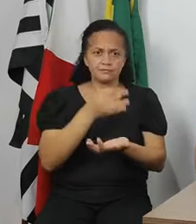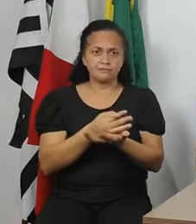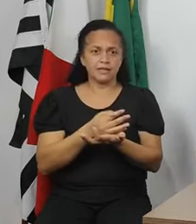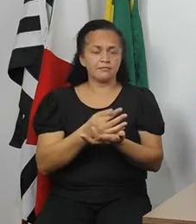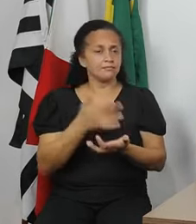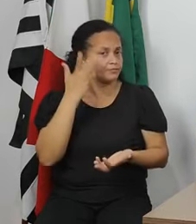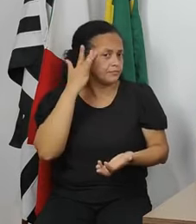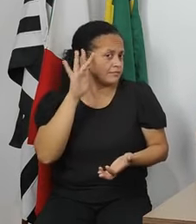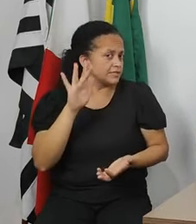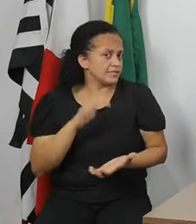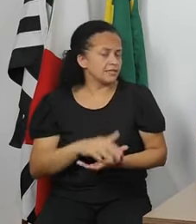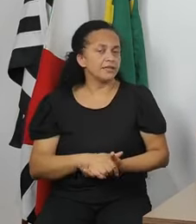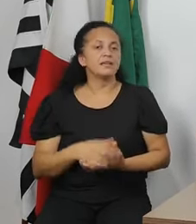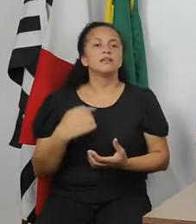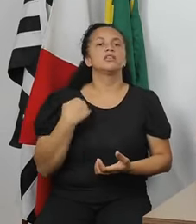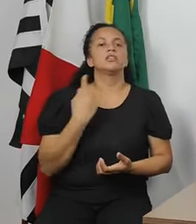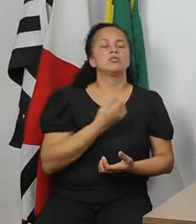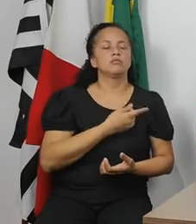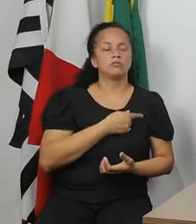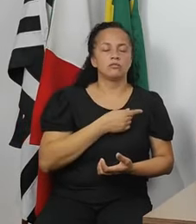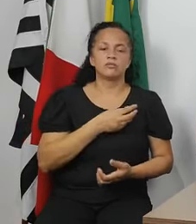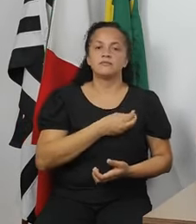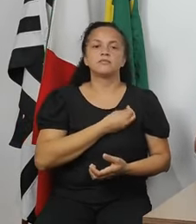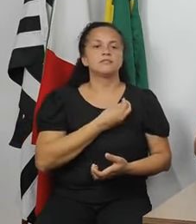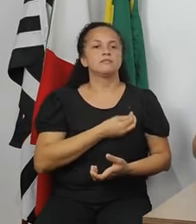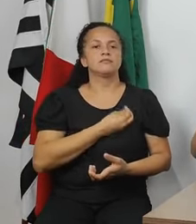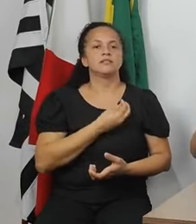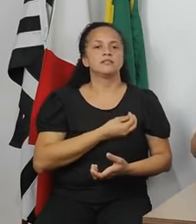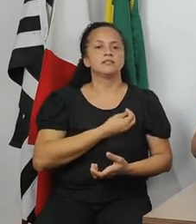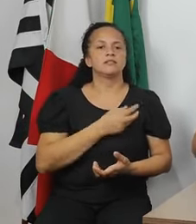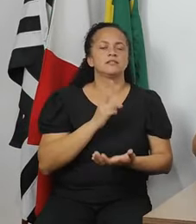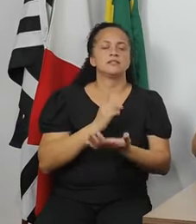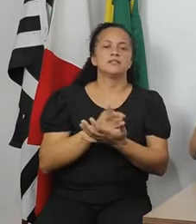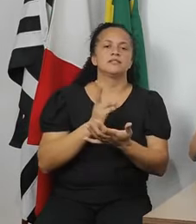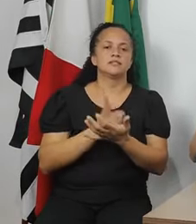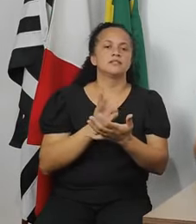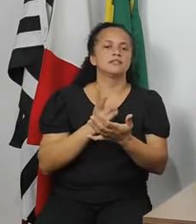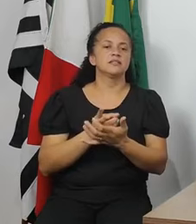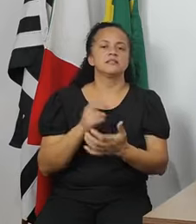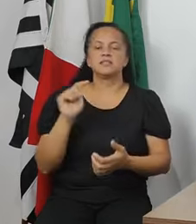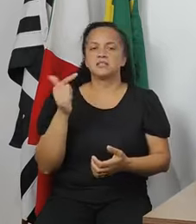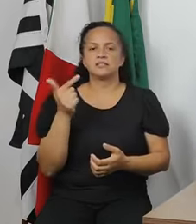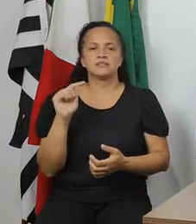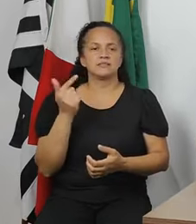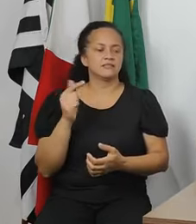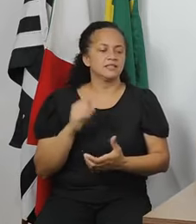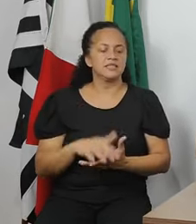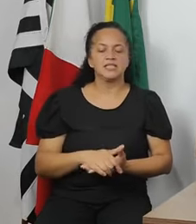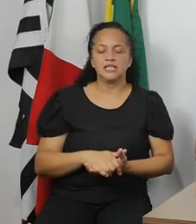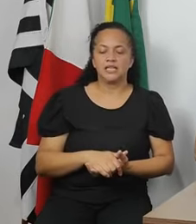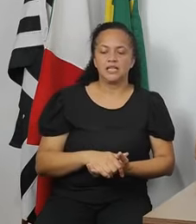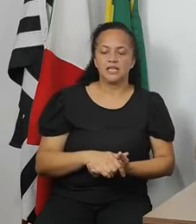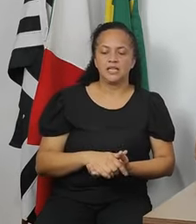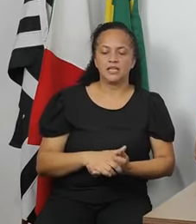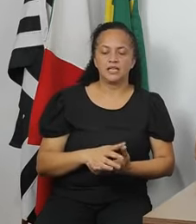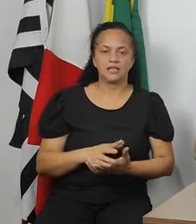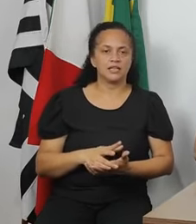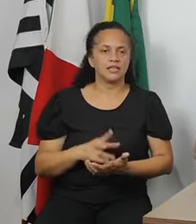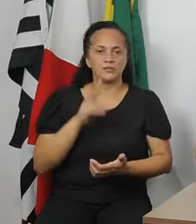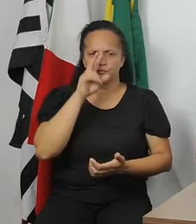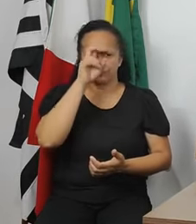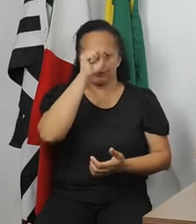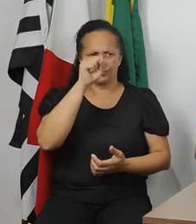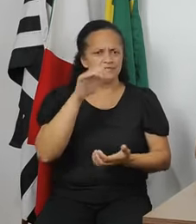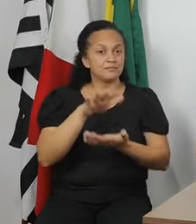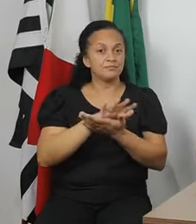assim, a gente está tão na carnalidade que a gente não consegue, não tem força nem para tomar essa posse, né, do que a gente